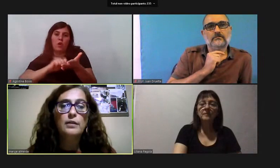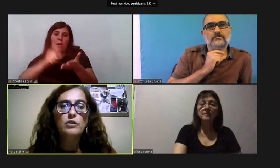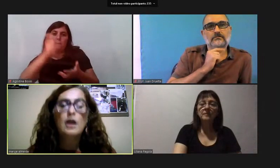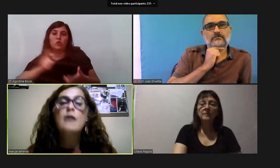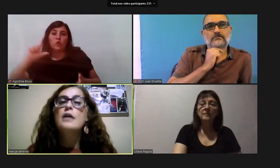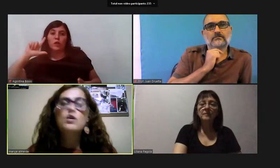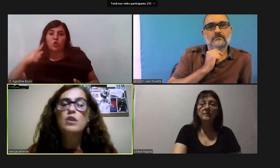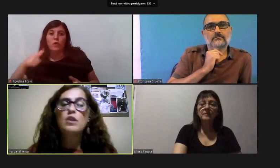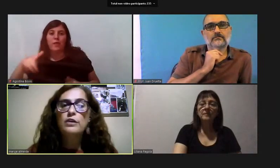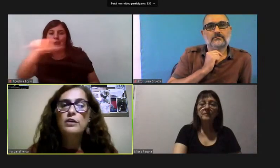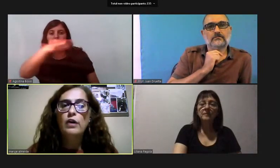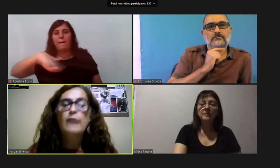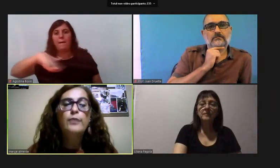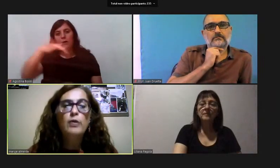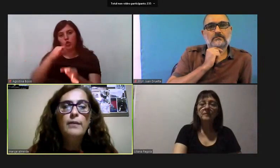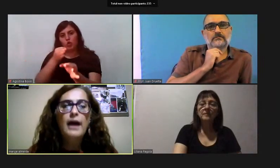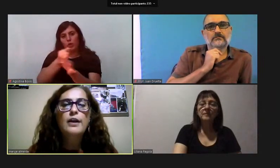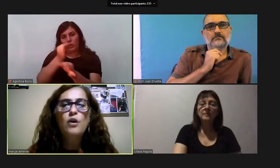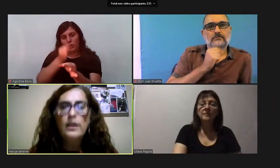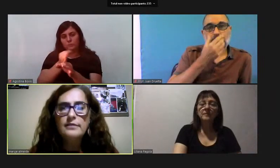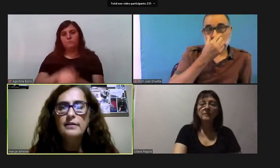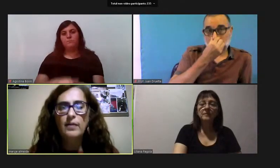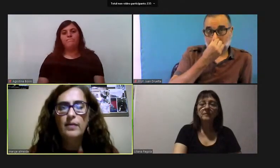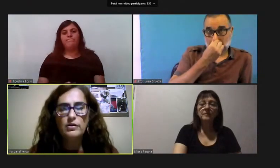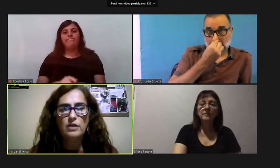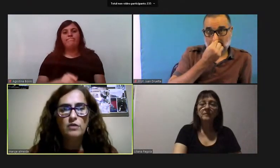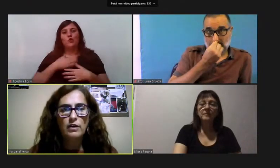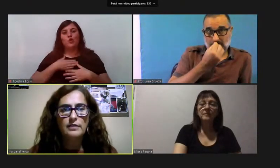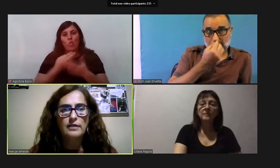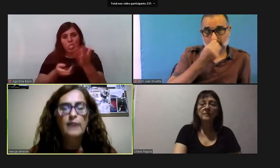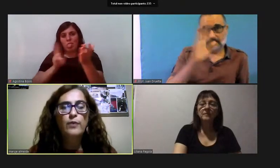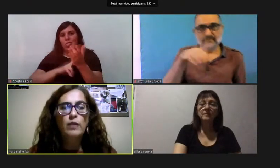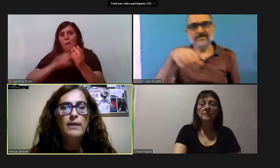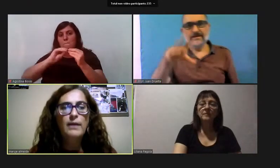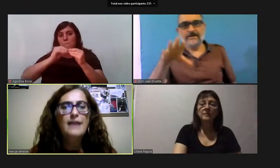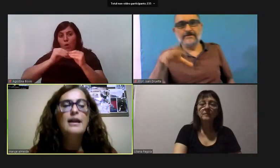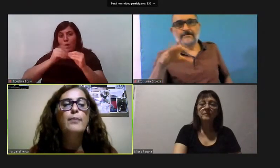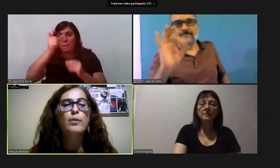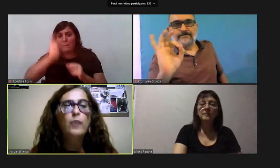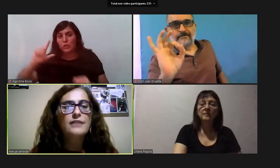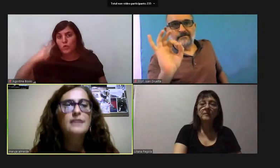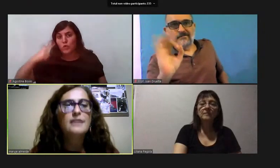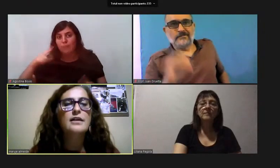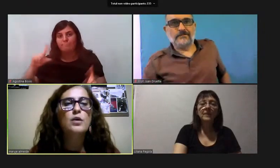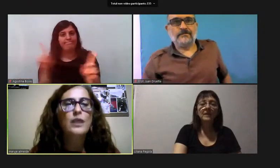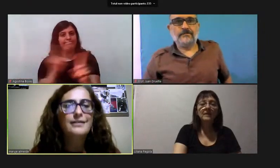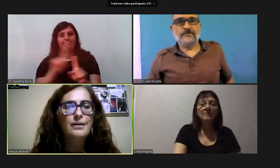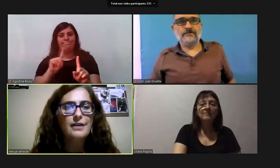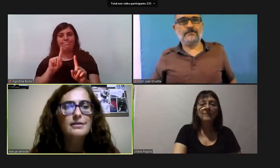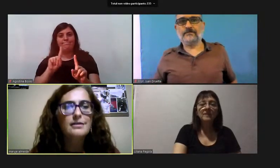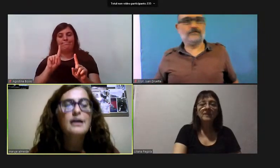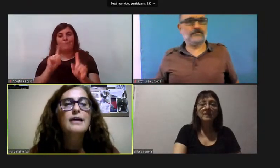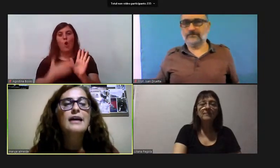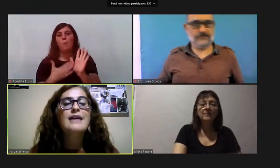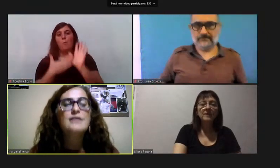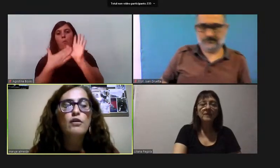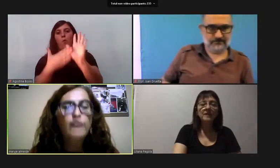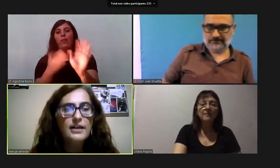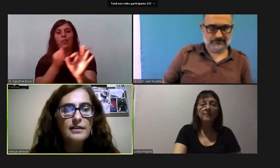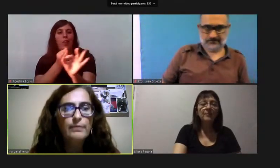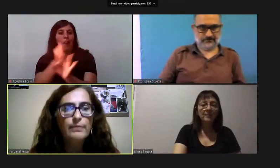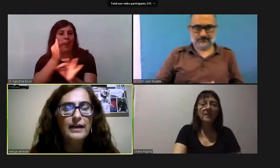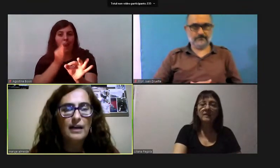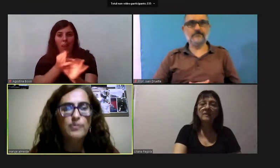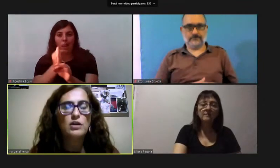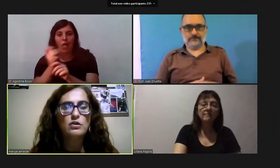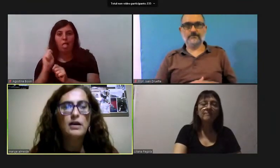educativos. Y yo repito, el problema no es de las personas sordas, el problema es de las propuestas educativas que se